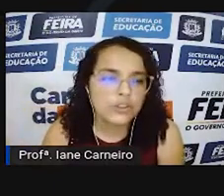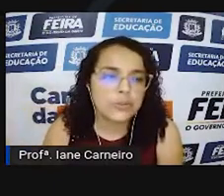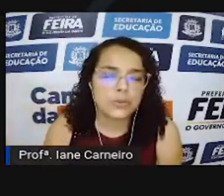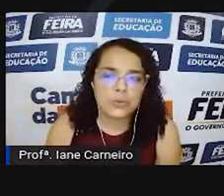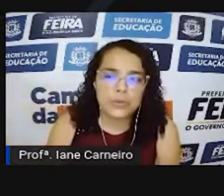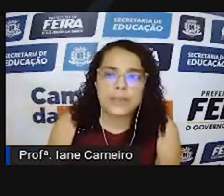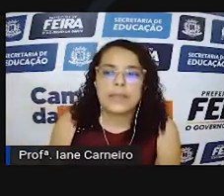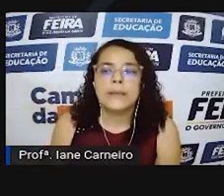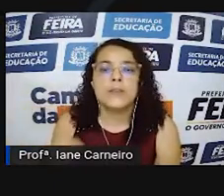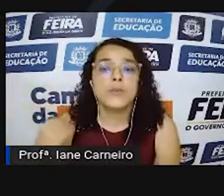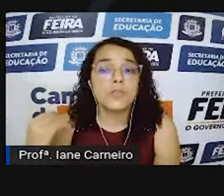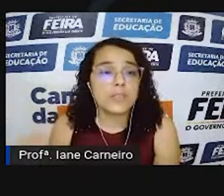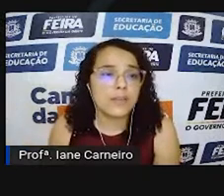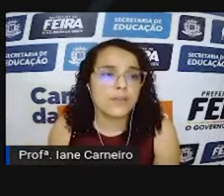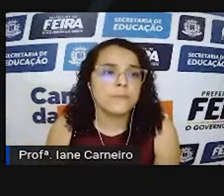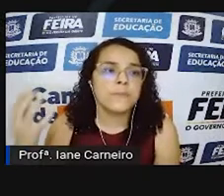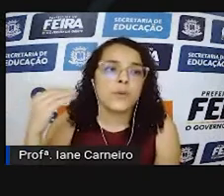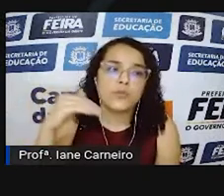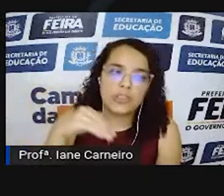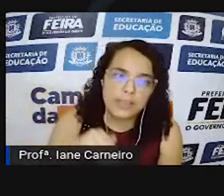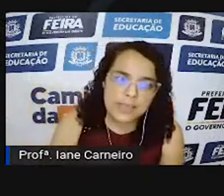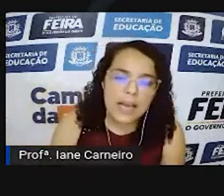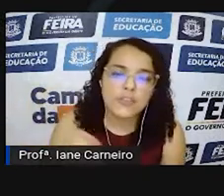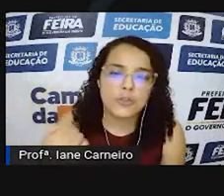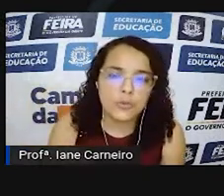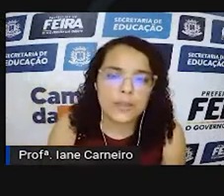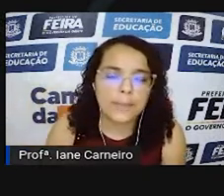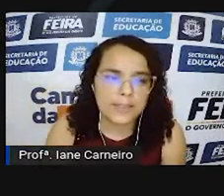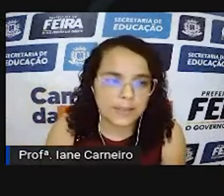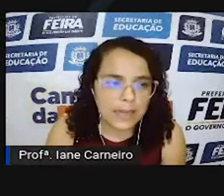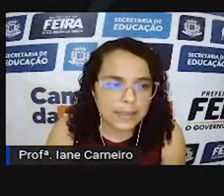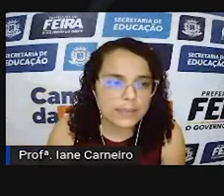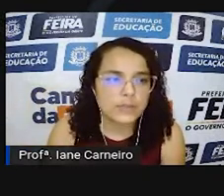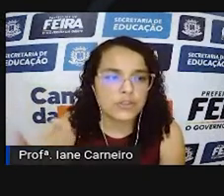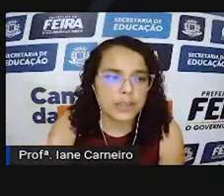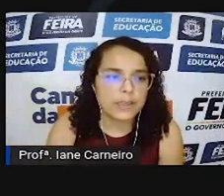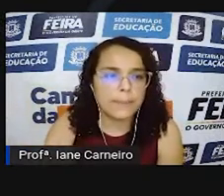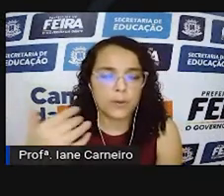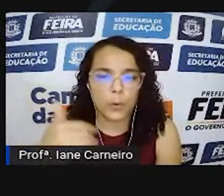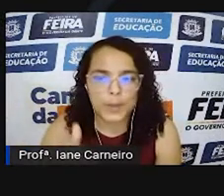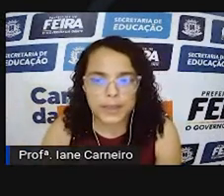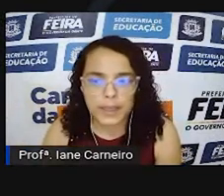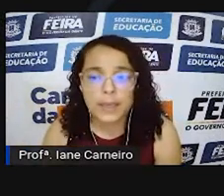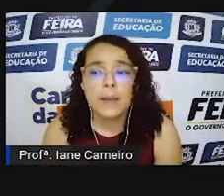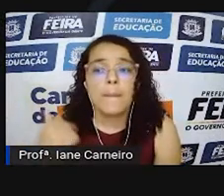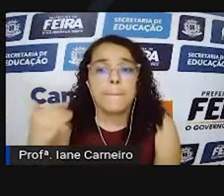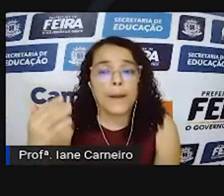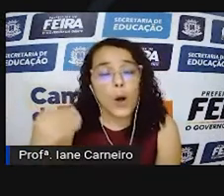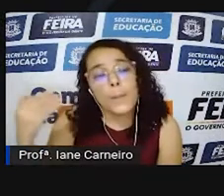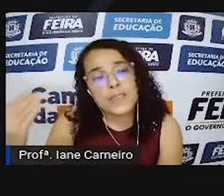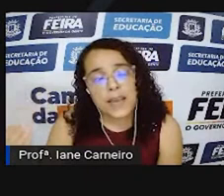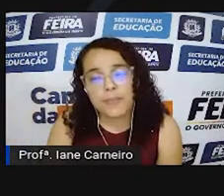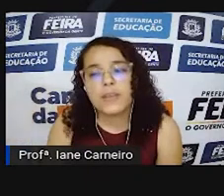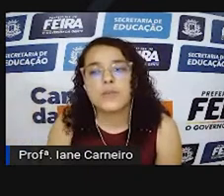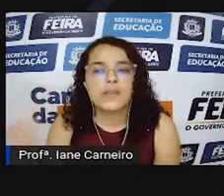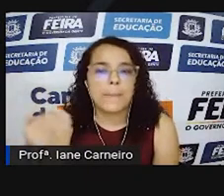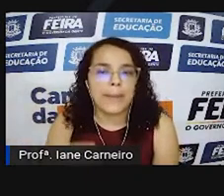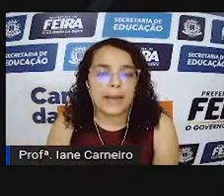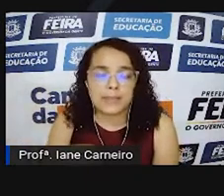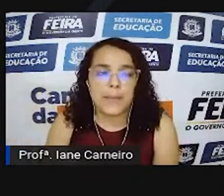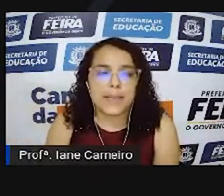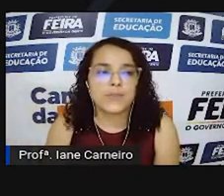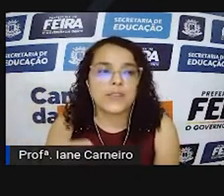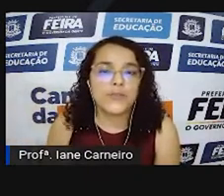melhor estrutura, né, inclusive utilizar a estrutura apresentada e sugerida pelo comitê, observando